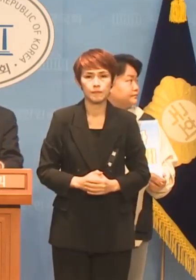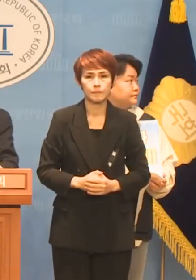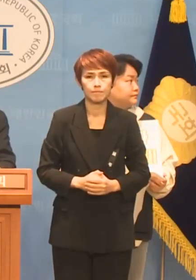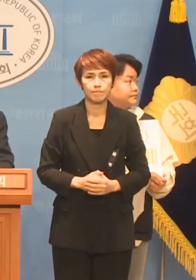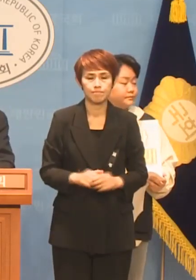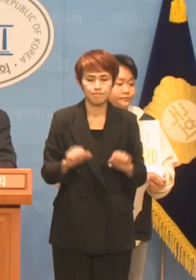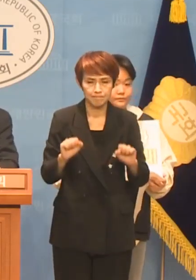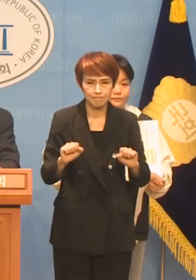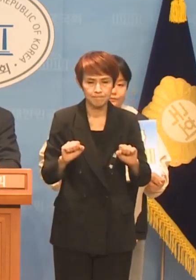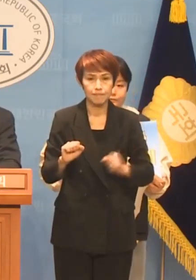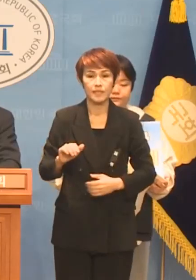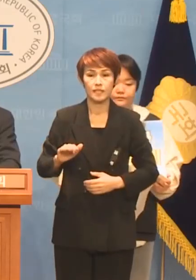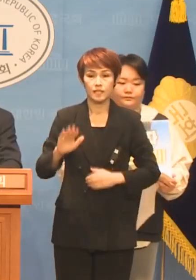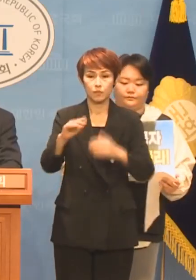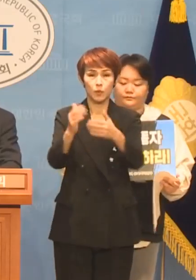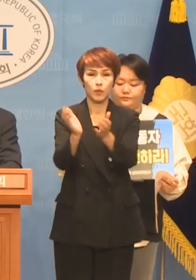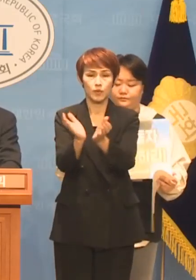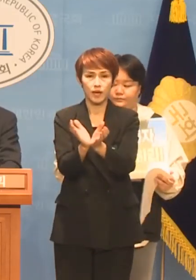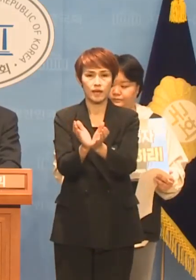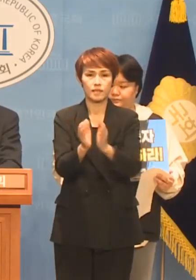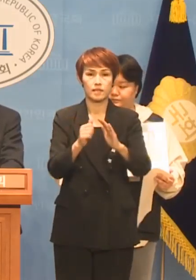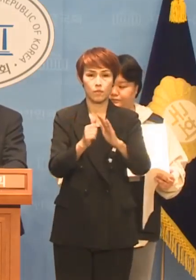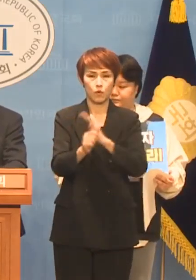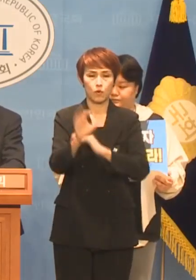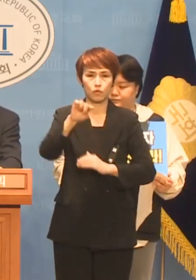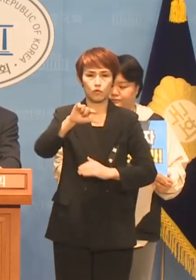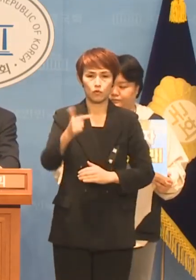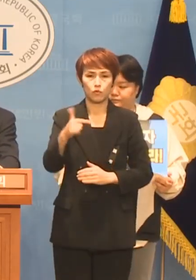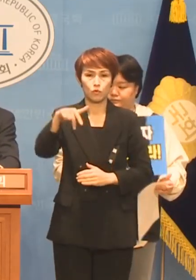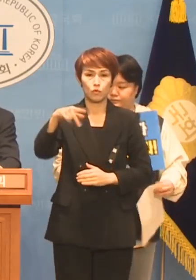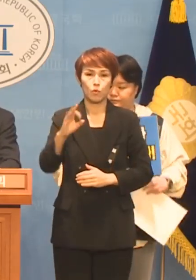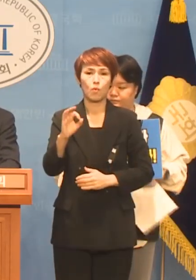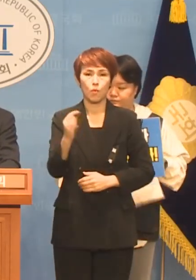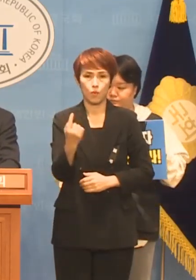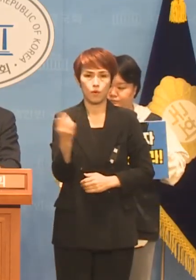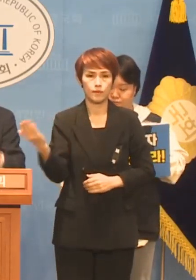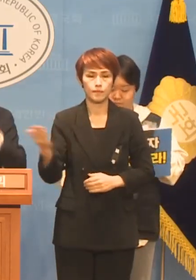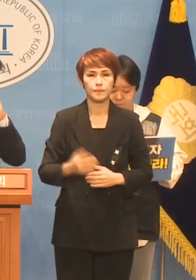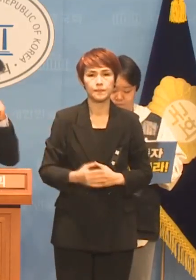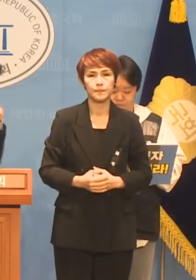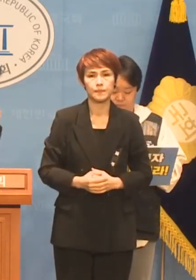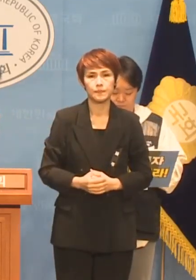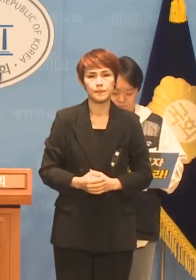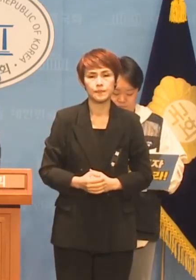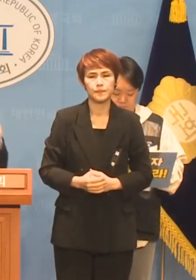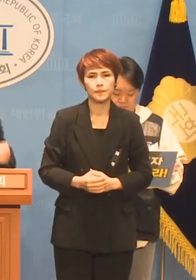예, 진보당 원내대표 맡고 있는 울산 북구의 윤종호 의원입니다.